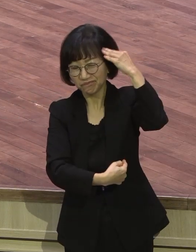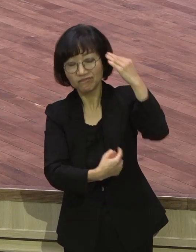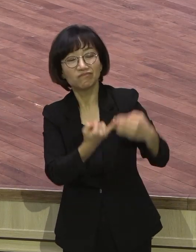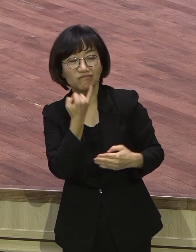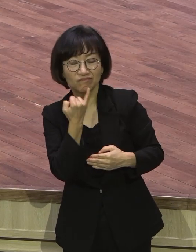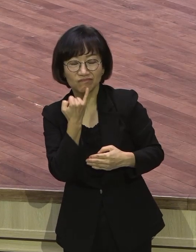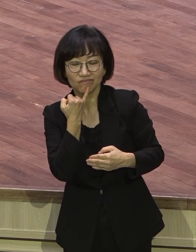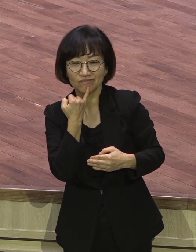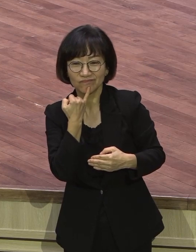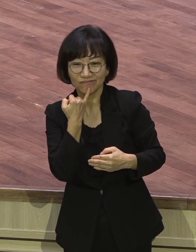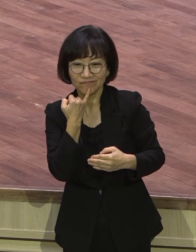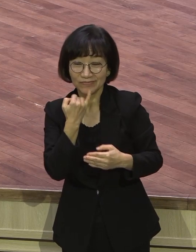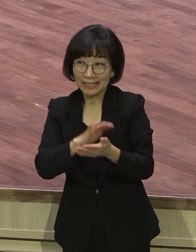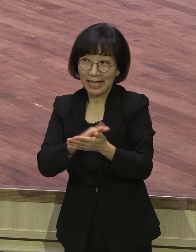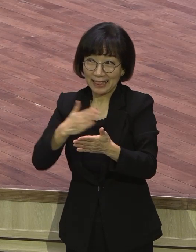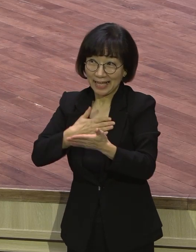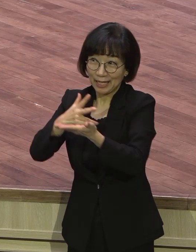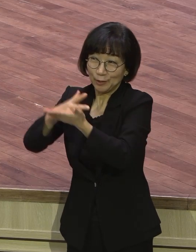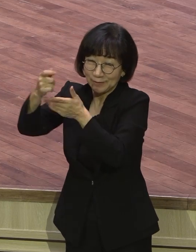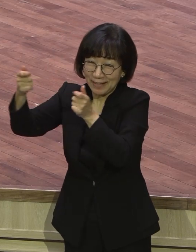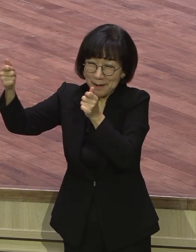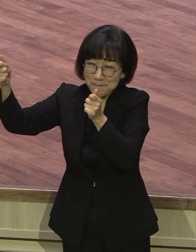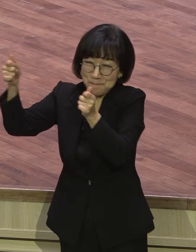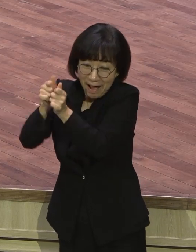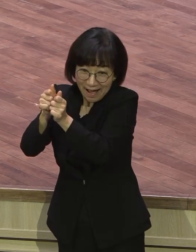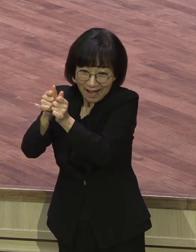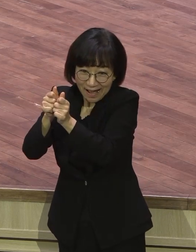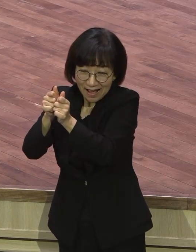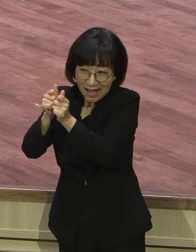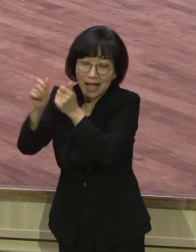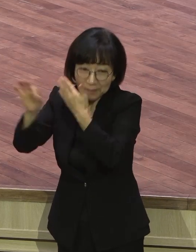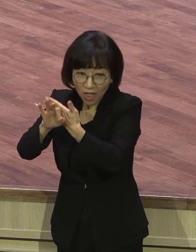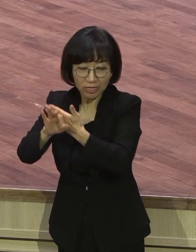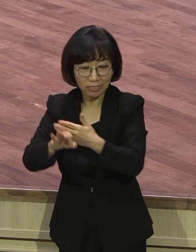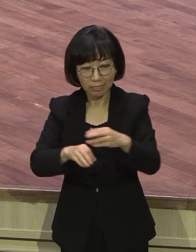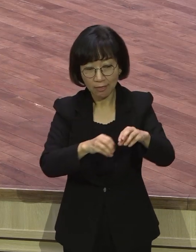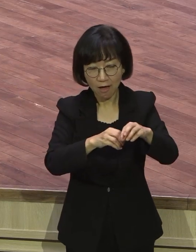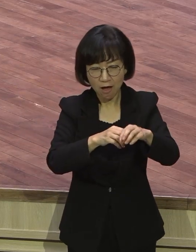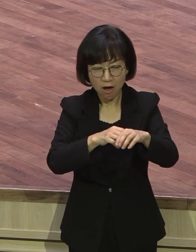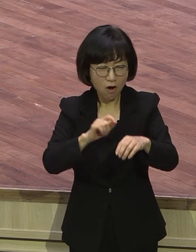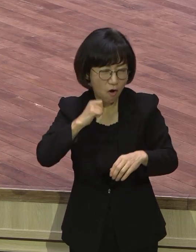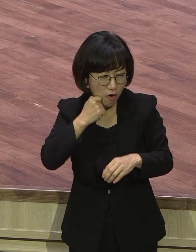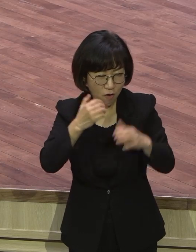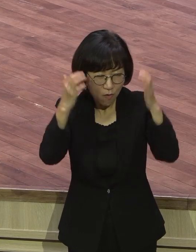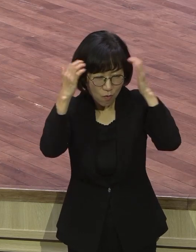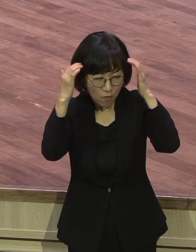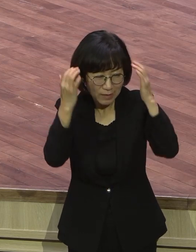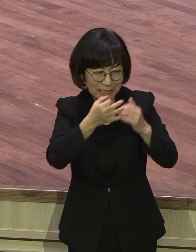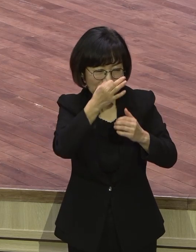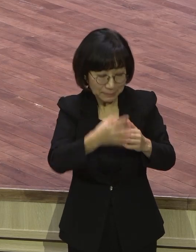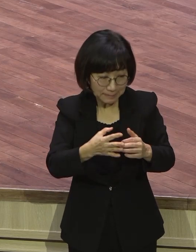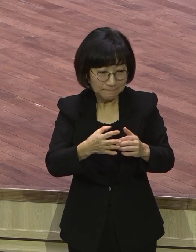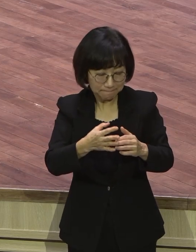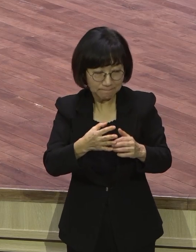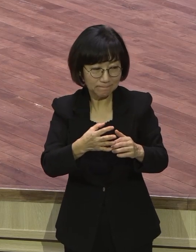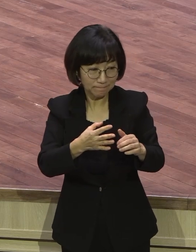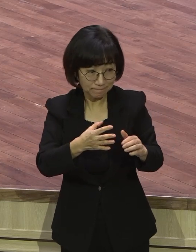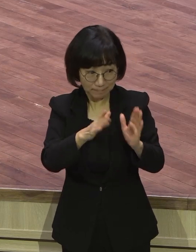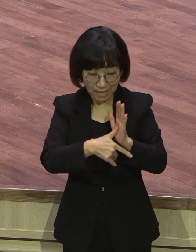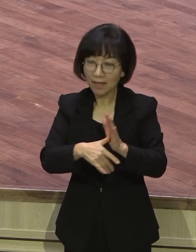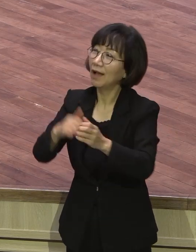주님과 더 밀착하게 되면 어떻게 해요 그 어려움과 여건 오히려 더 주님과 더 깊은